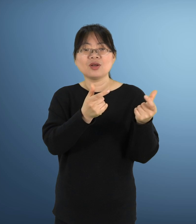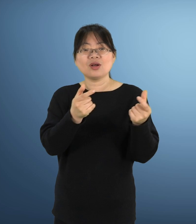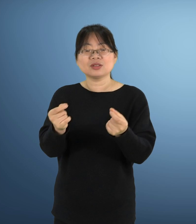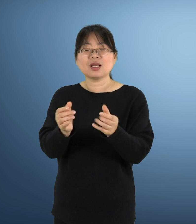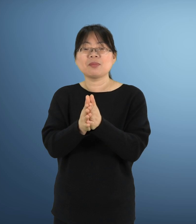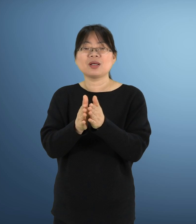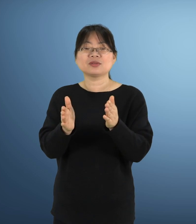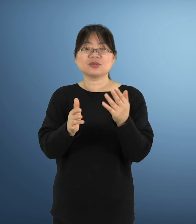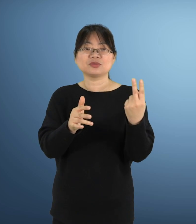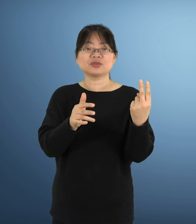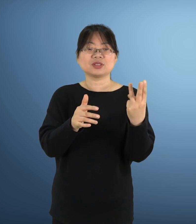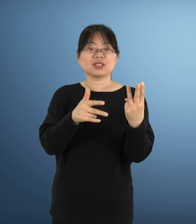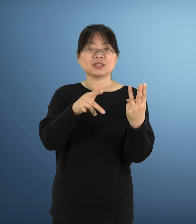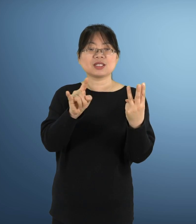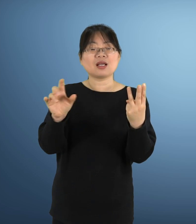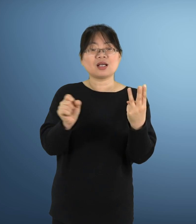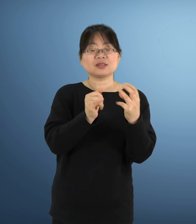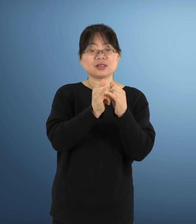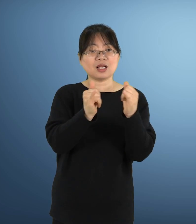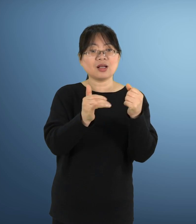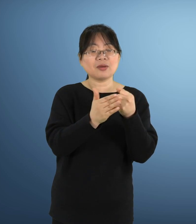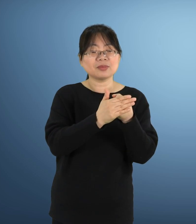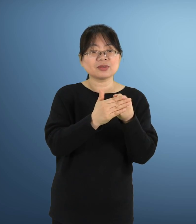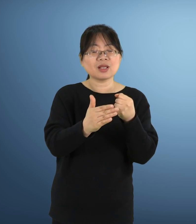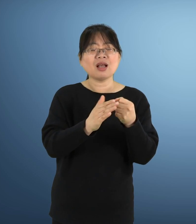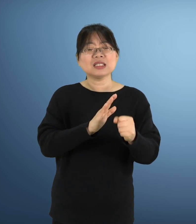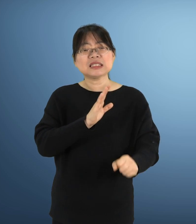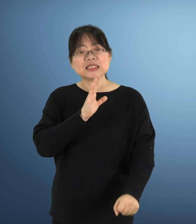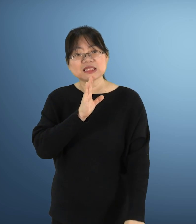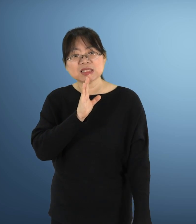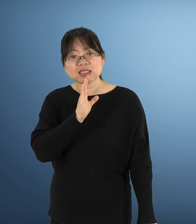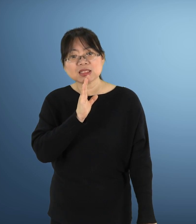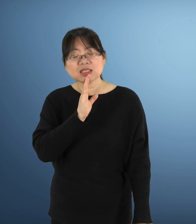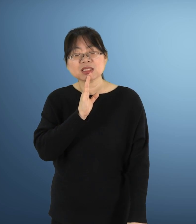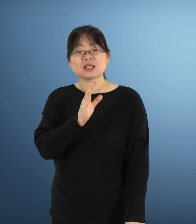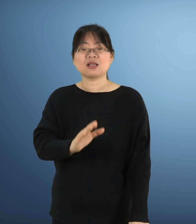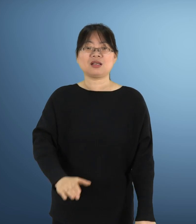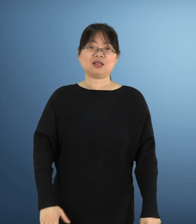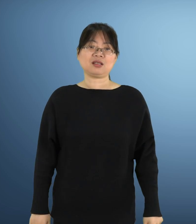2채, 3채씩 갖고 있는 사람들인데 거기 정말